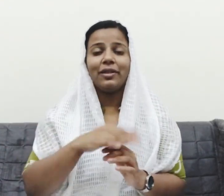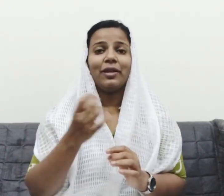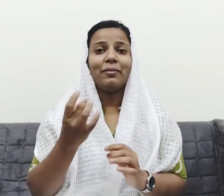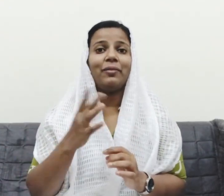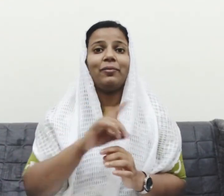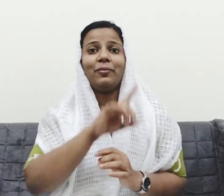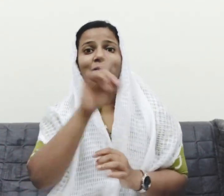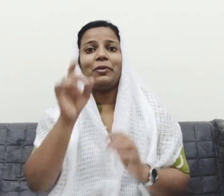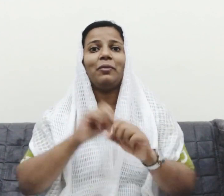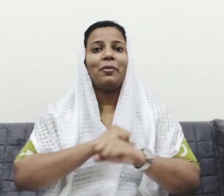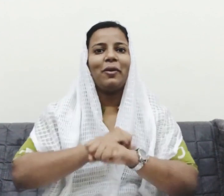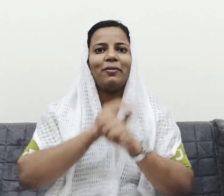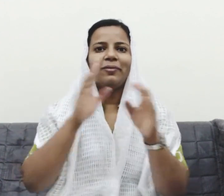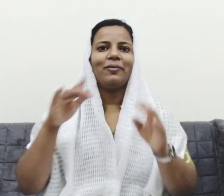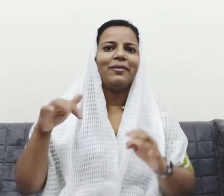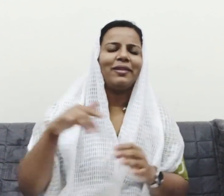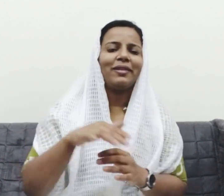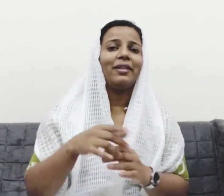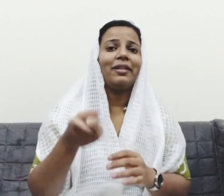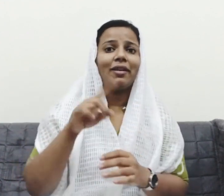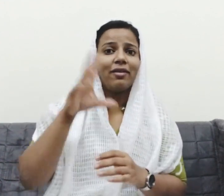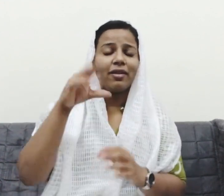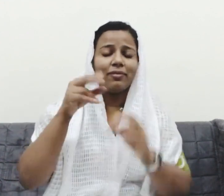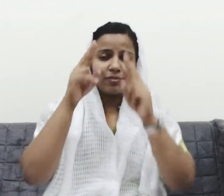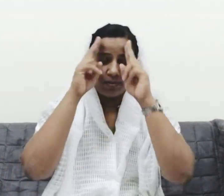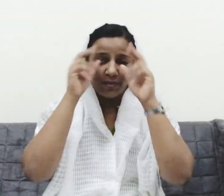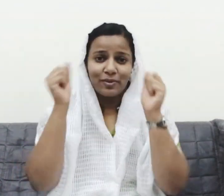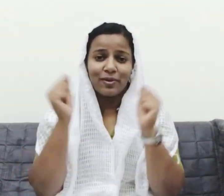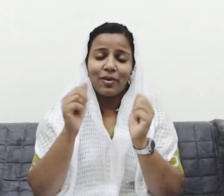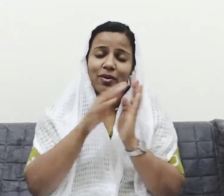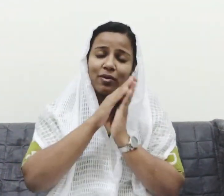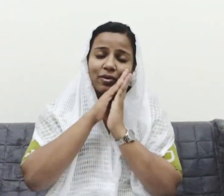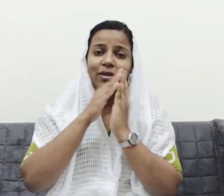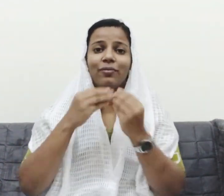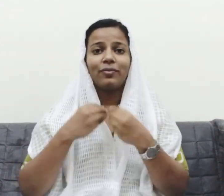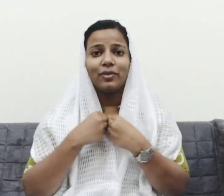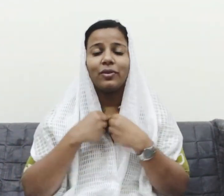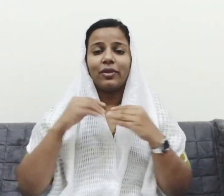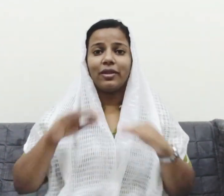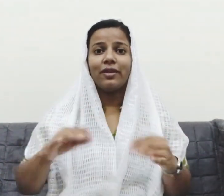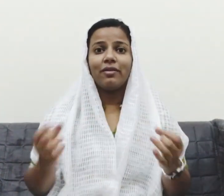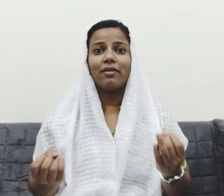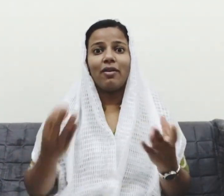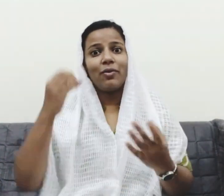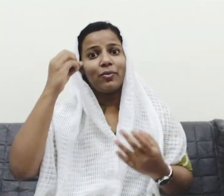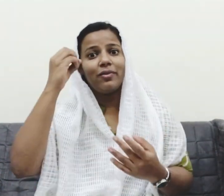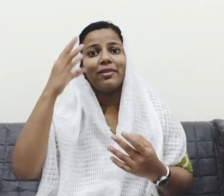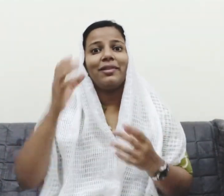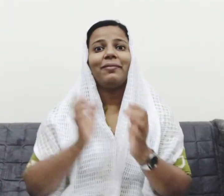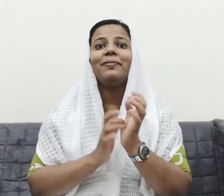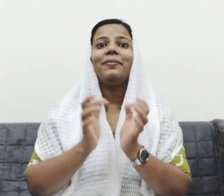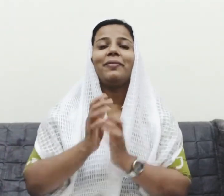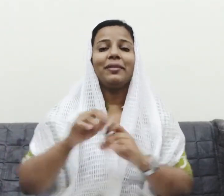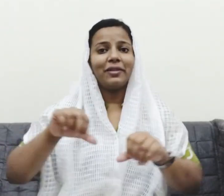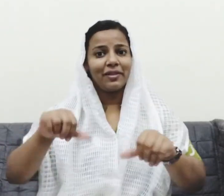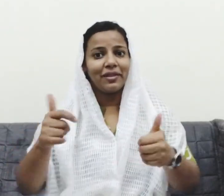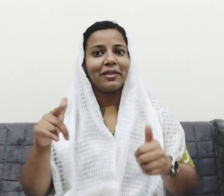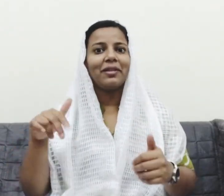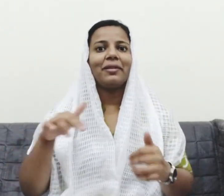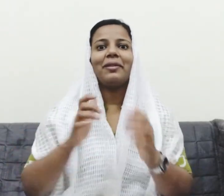പകൽക്കാലം അത്ഭുതകരമായി നടത്തിയ കർത്താവ്, കഴിഞ്ഞ രാത്രി സ്വസ്ഥമായ ഉറക്കം തന്ന കർത്താവ്, ഈ പ്രഭാതം നമ്മളെ ഉണർത്തിയ കർത്താവ്, ഈ പകൽക്കാലം നമ്മളെ ജയത്തോടെ